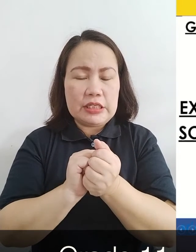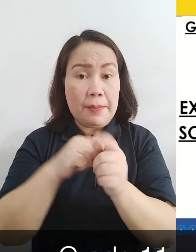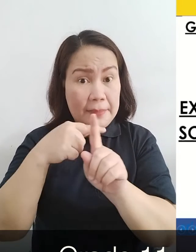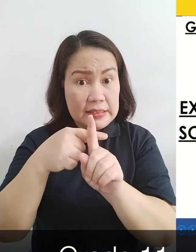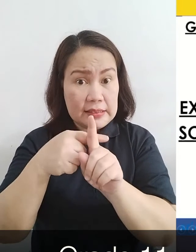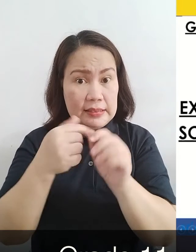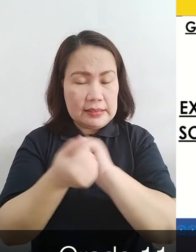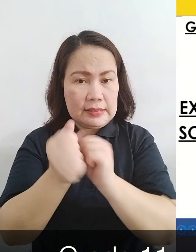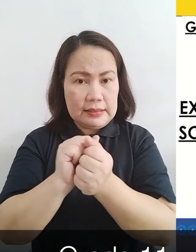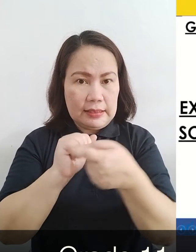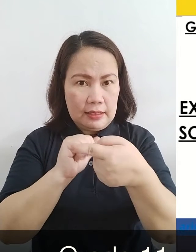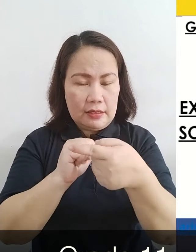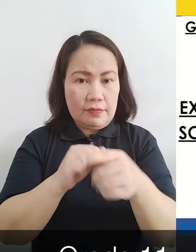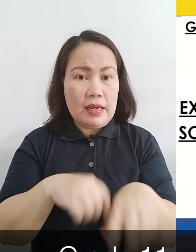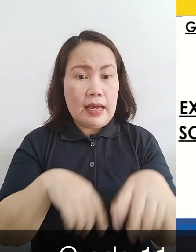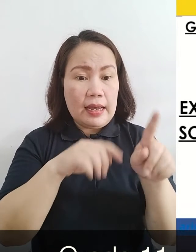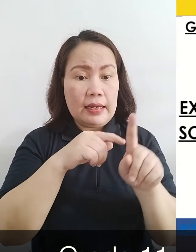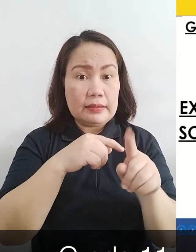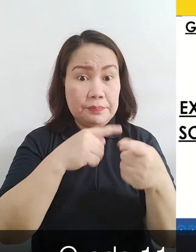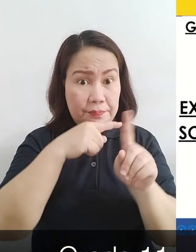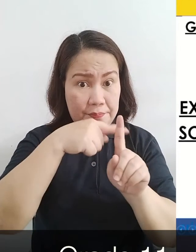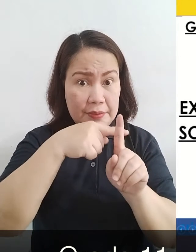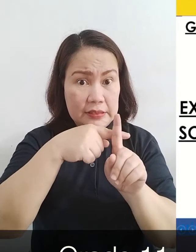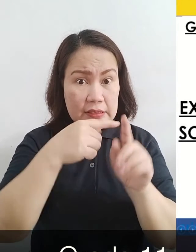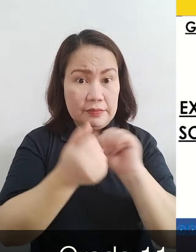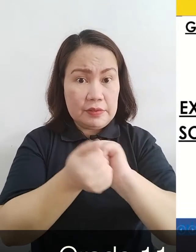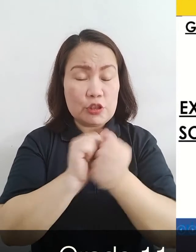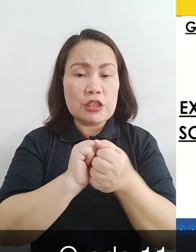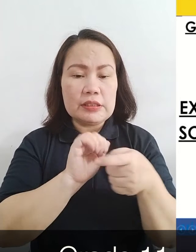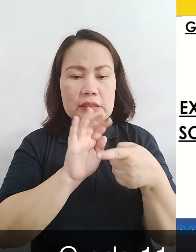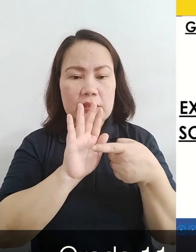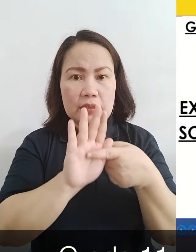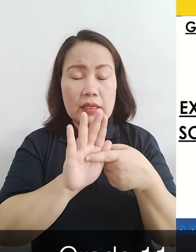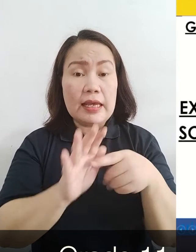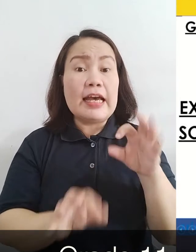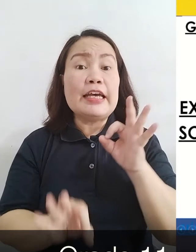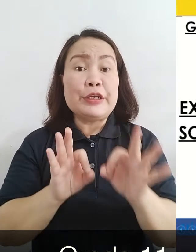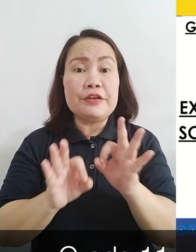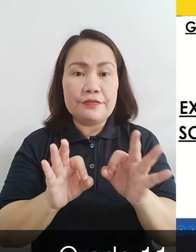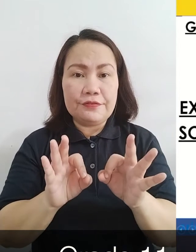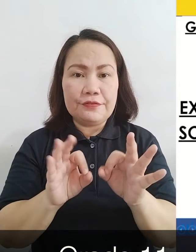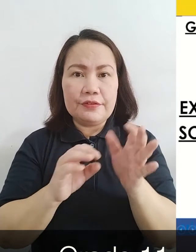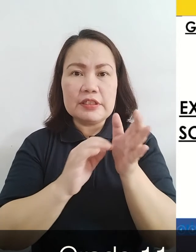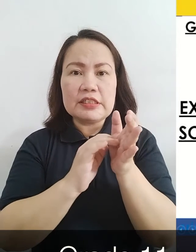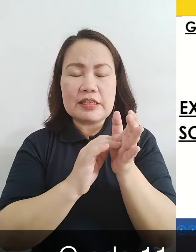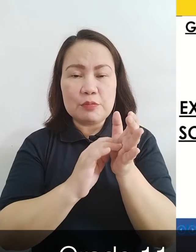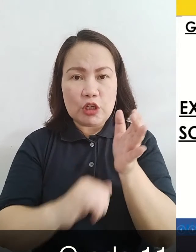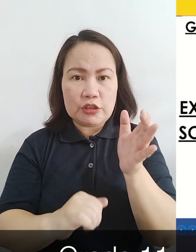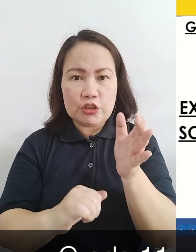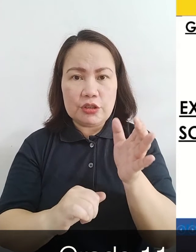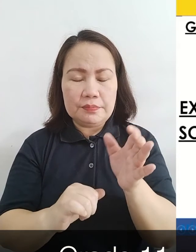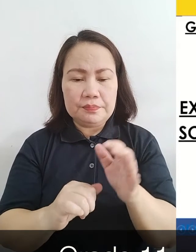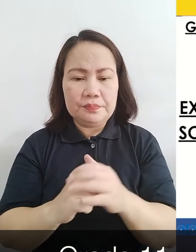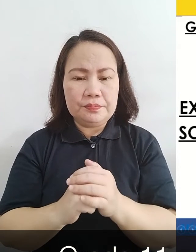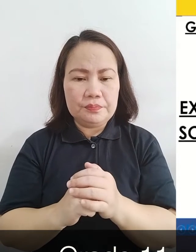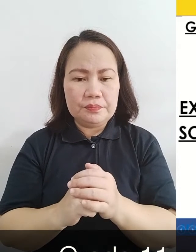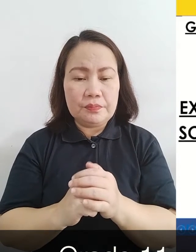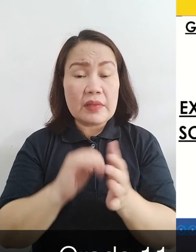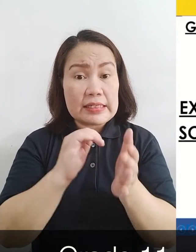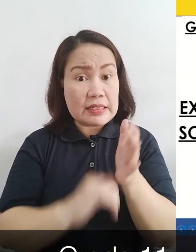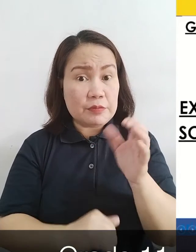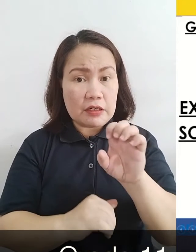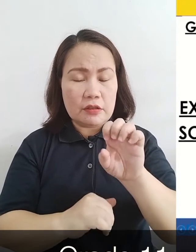kayo. Ulitin ko, kapag subtraction, you need to put up open and